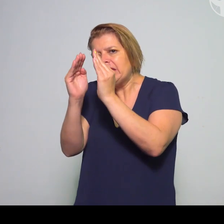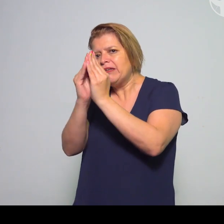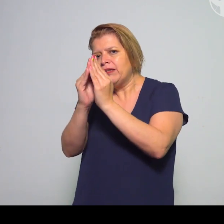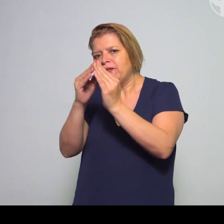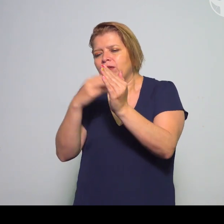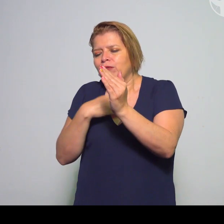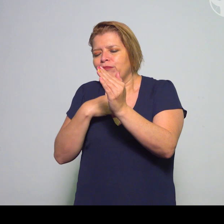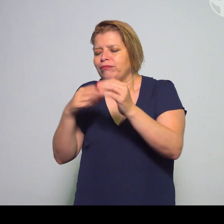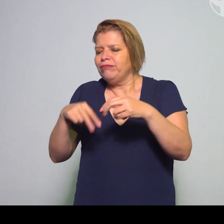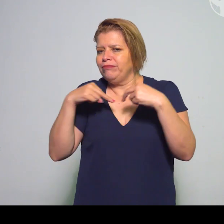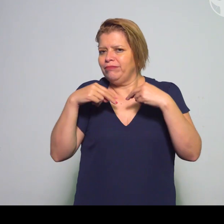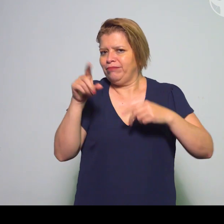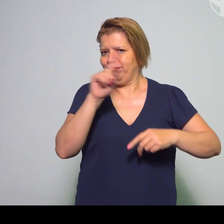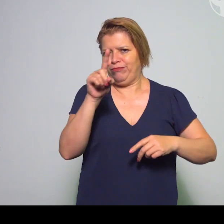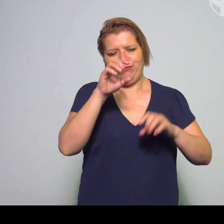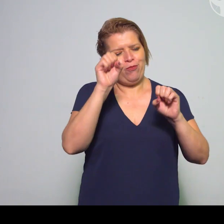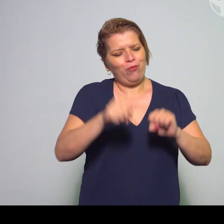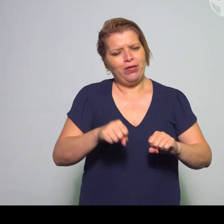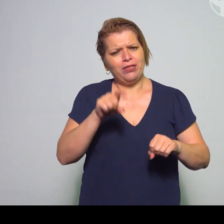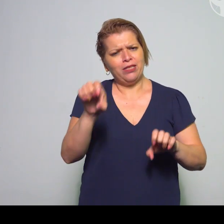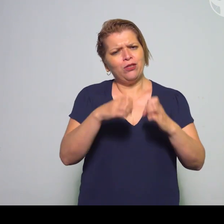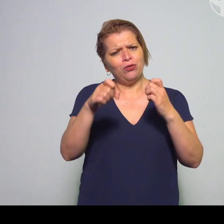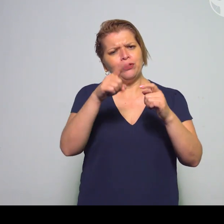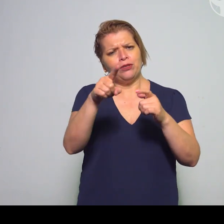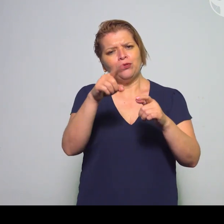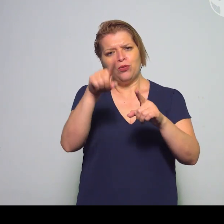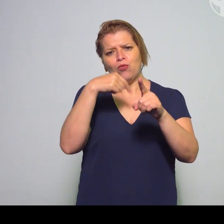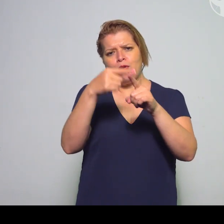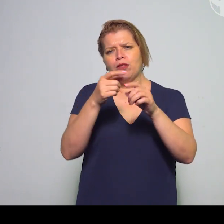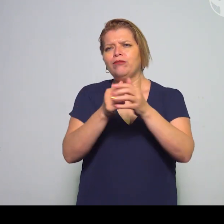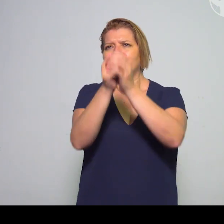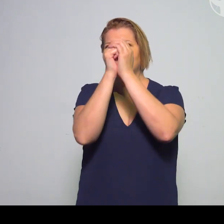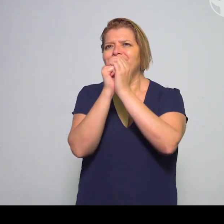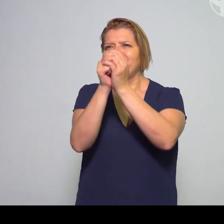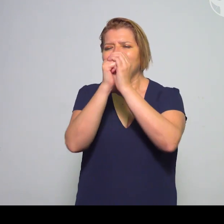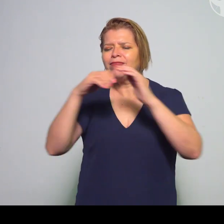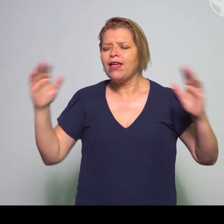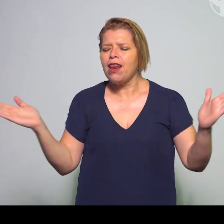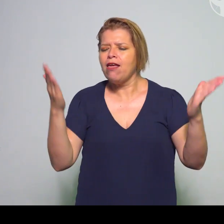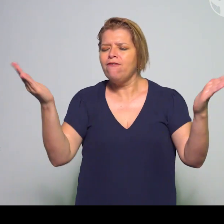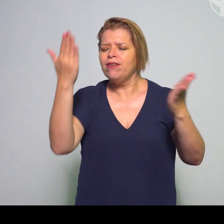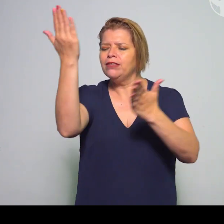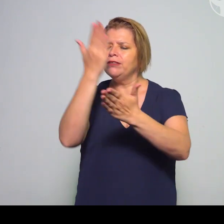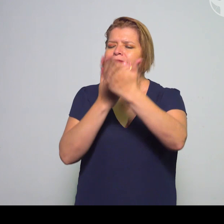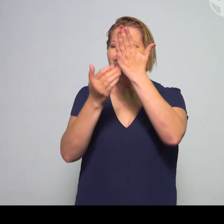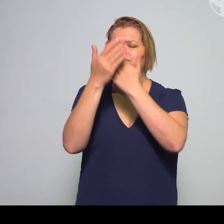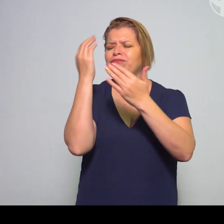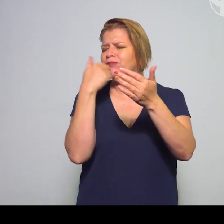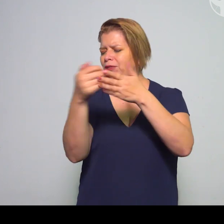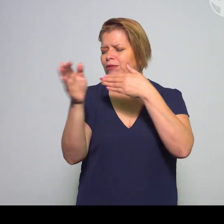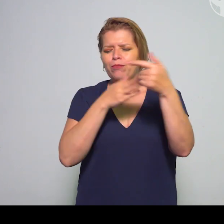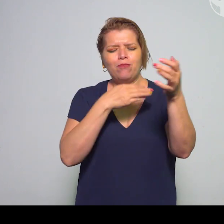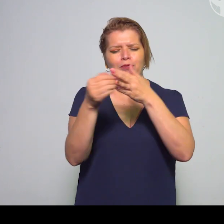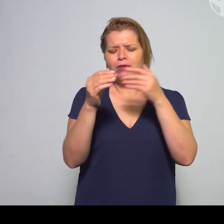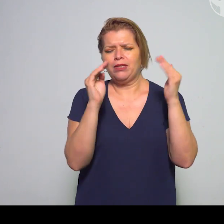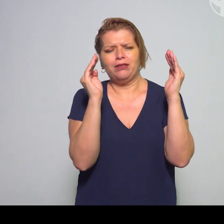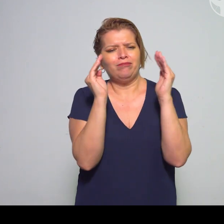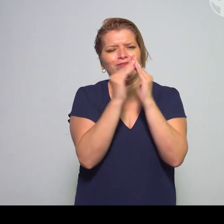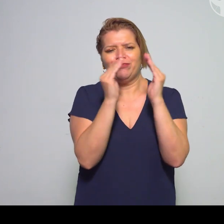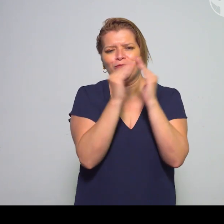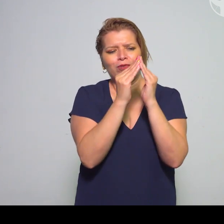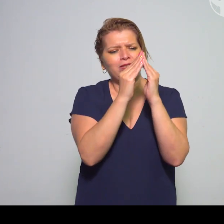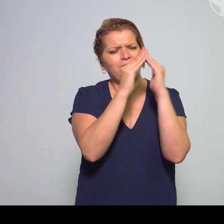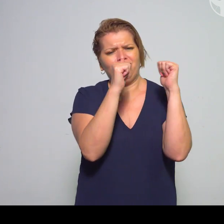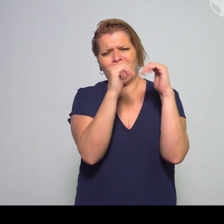Entonces, en medio de la adoración, levanta tus manos. ¿Sabes qué? aún con los pedazos rotos de tu familia, tú